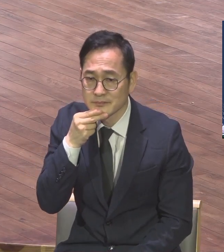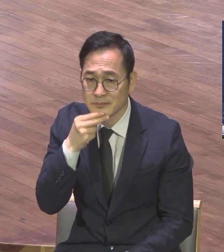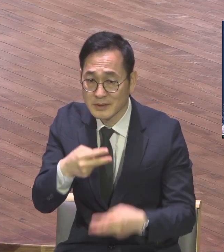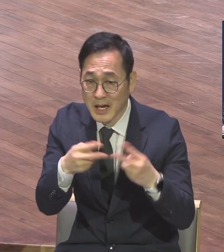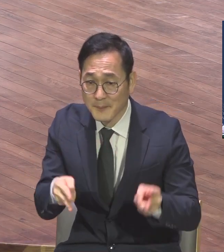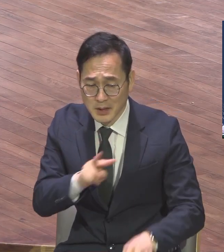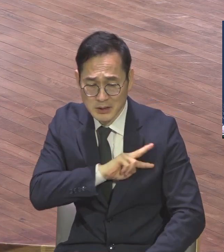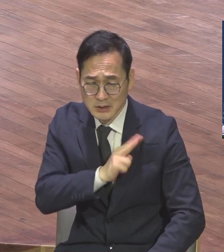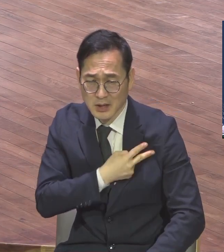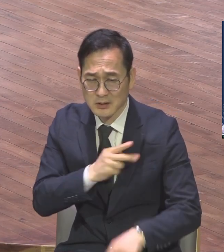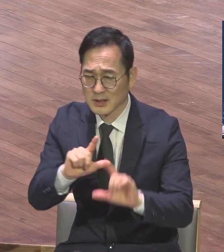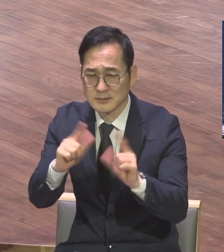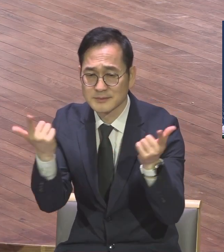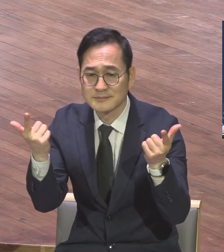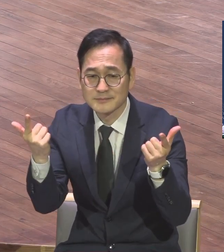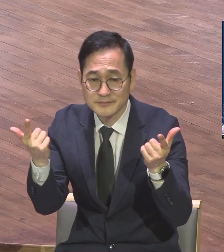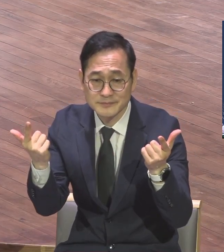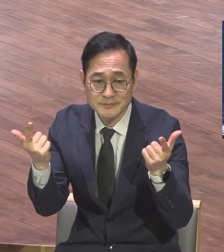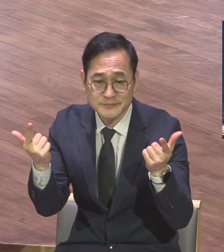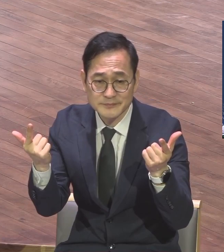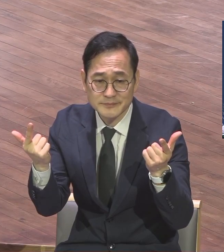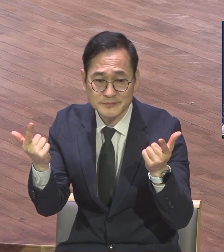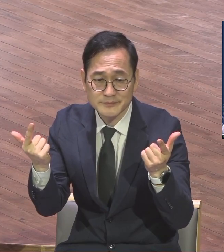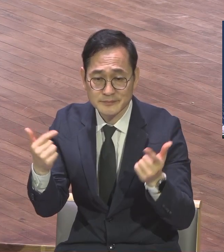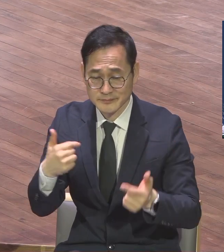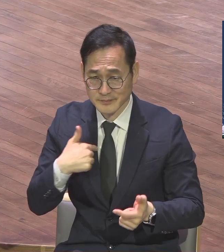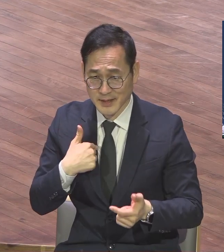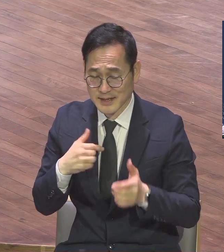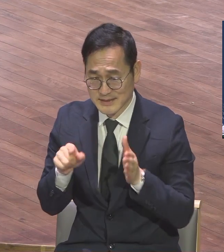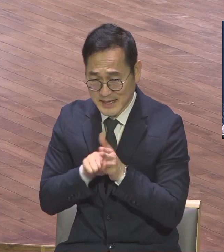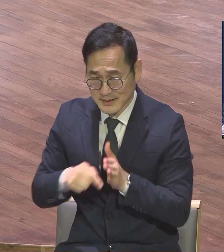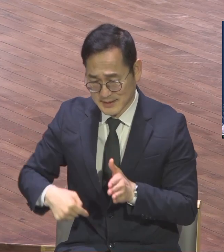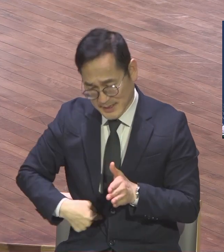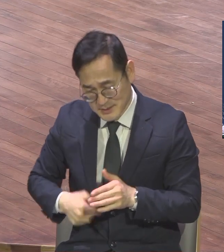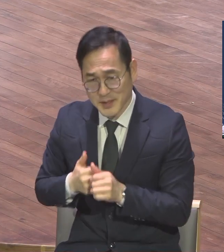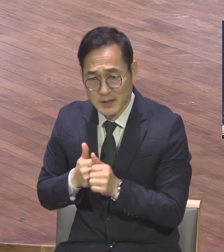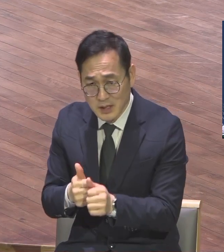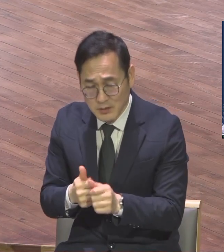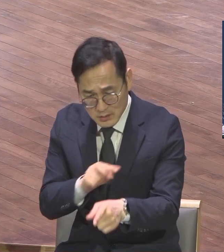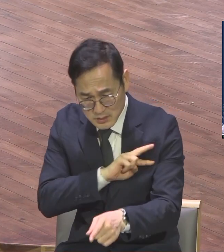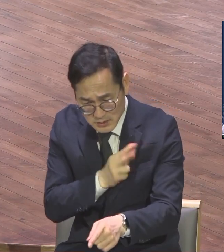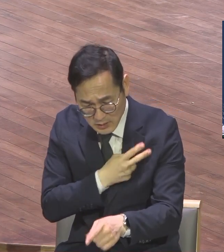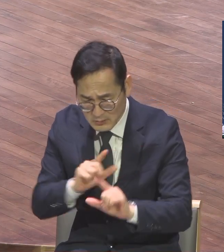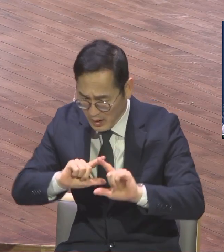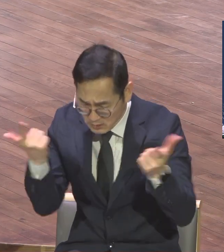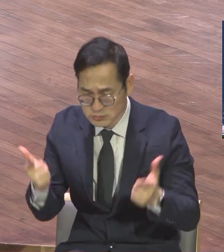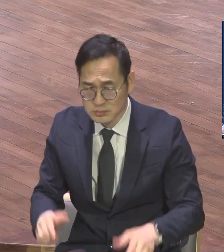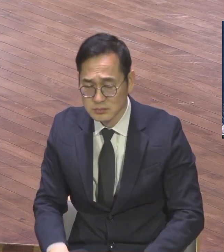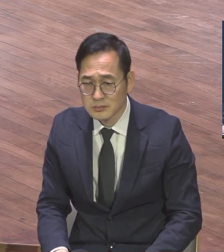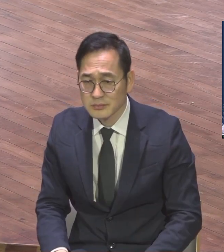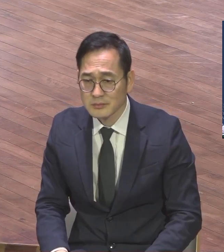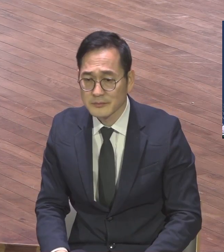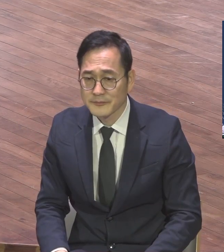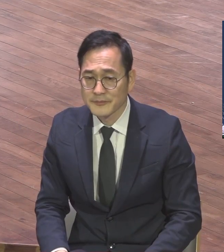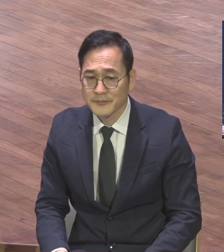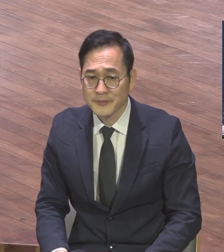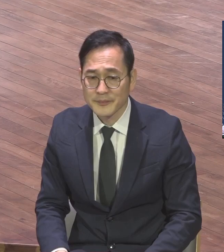다락방은 이단이 아니기 때문에 이것은 제 신앙과 제 양심의 고백이, 물론 그렇다고